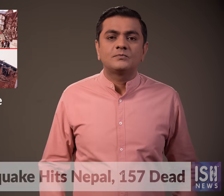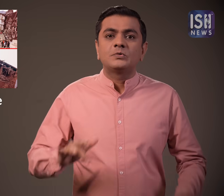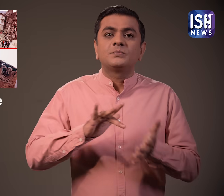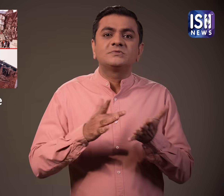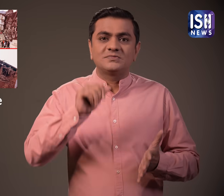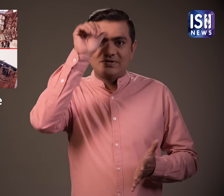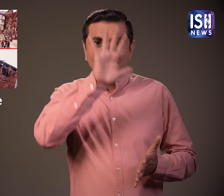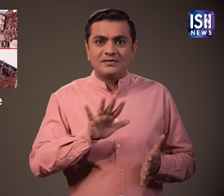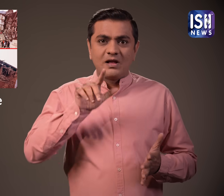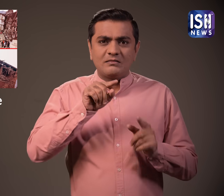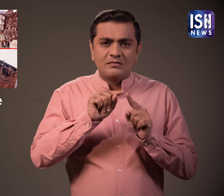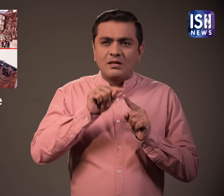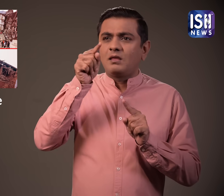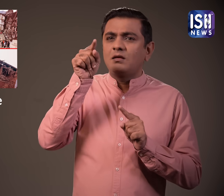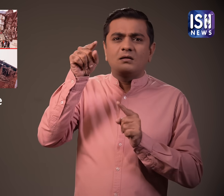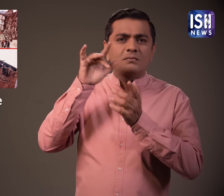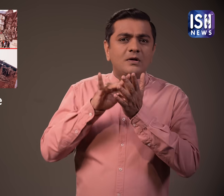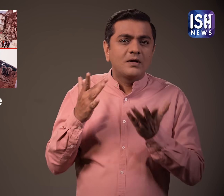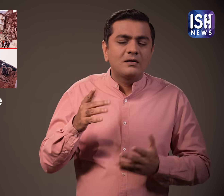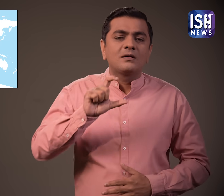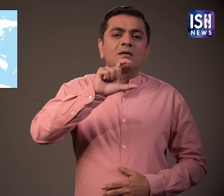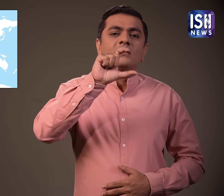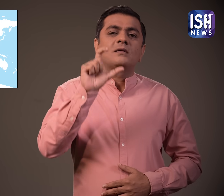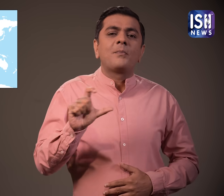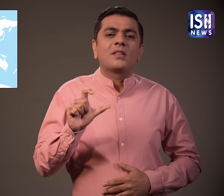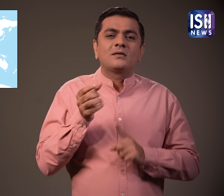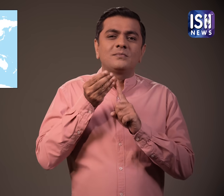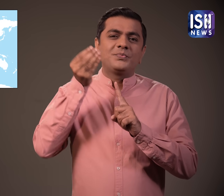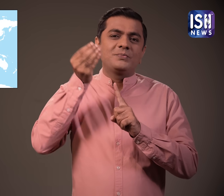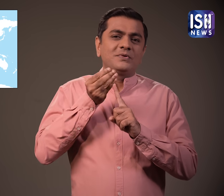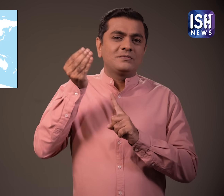भारत के पड़ोसी देश नेपाल में खतरनाक आपदा आई